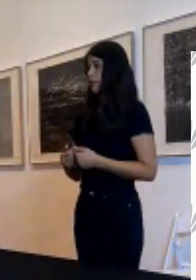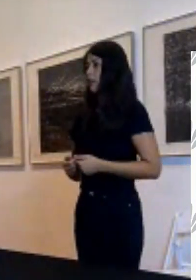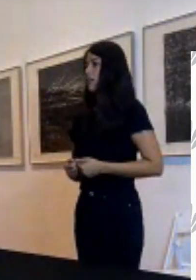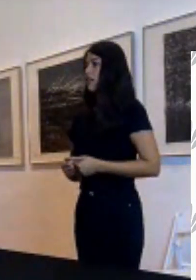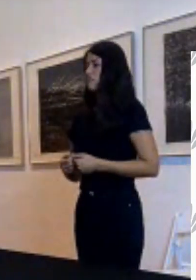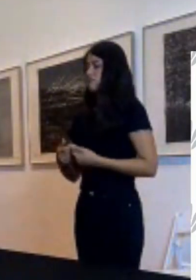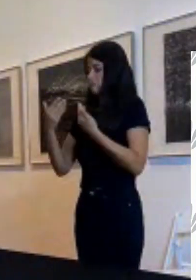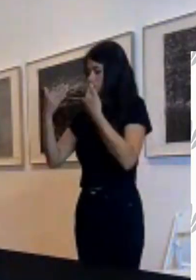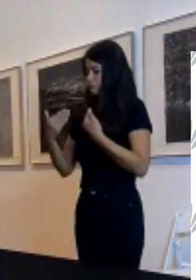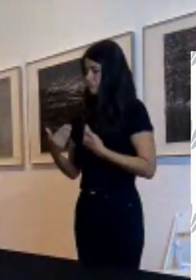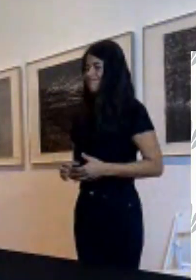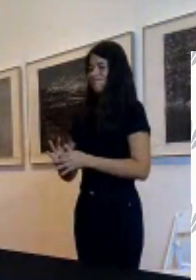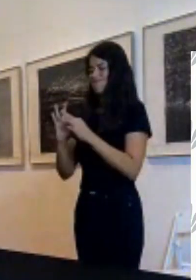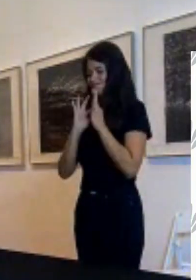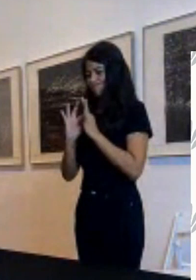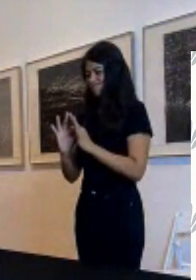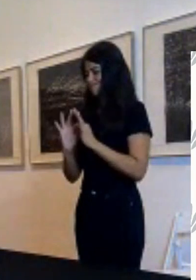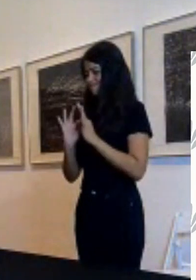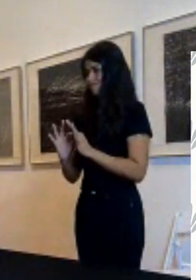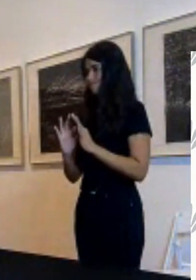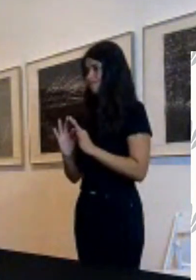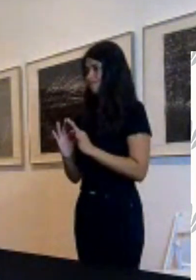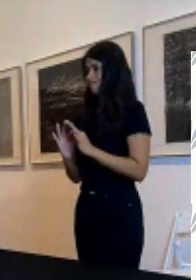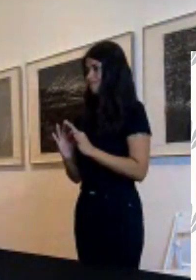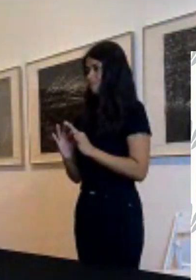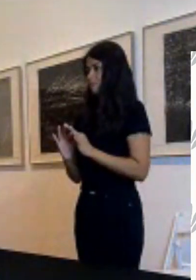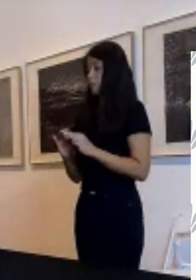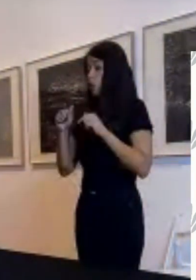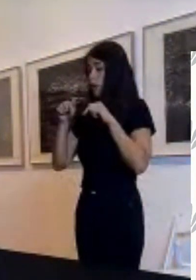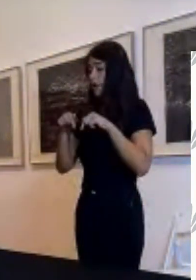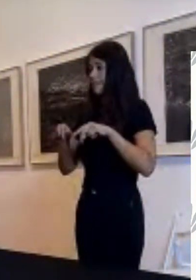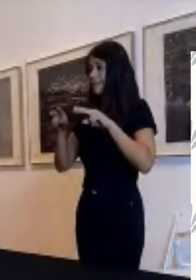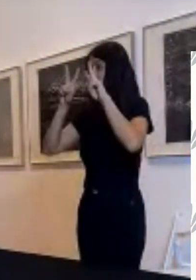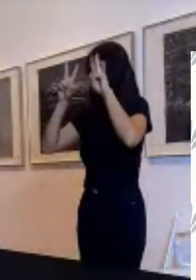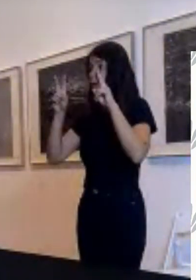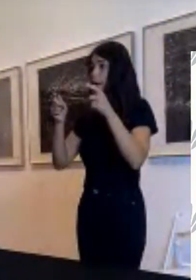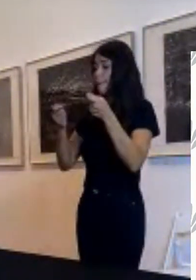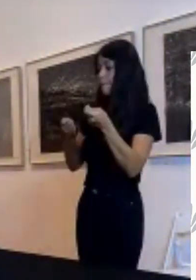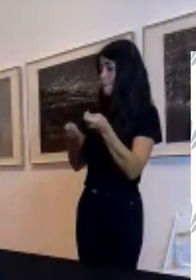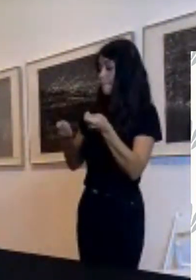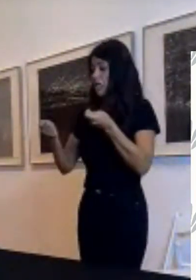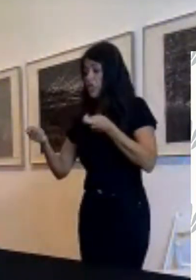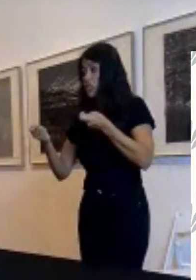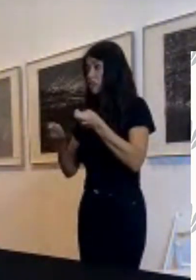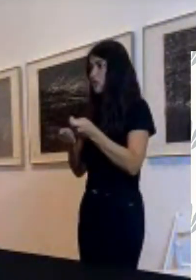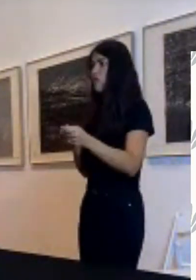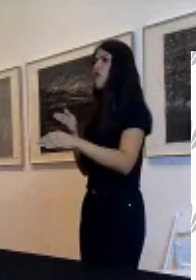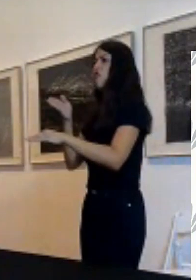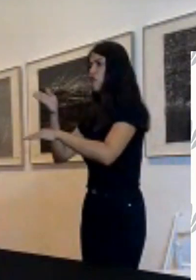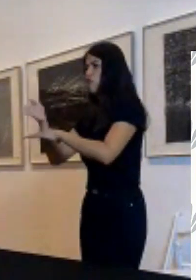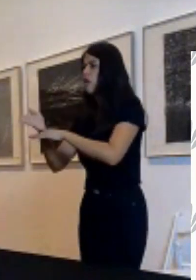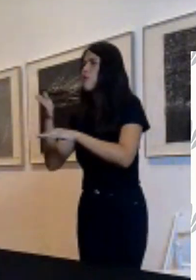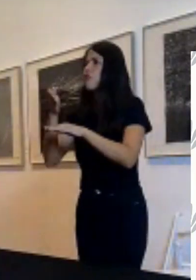tengo que estar más que agradecida. Fuimos a través de estas mediaciones a distintos lugares, fuimos